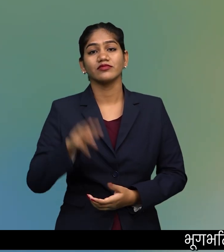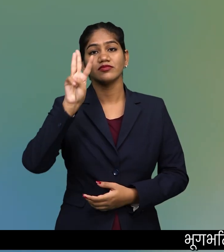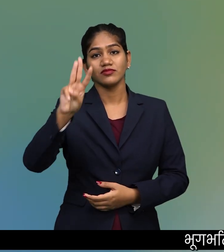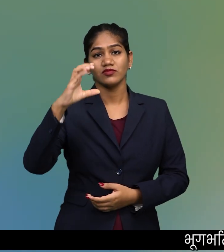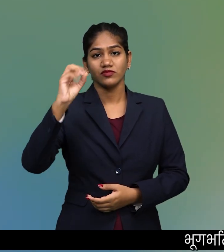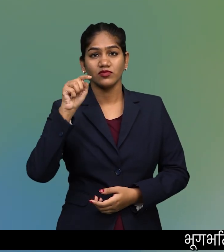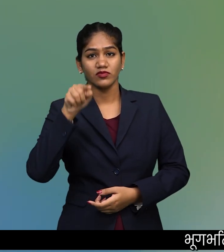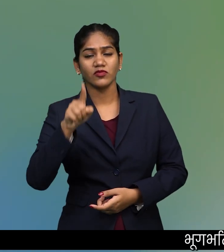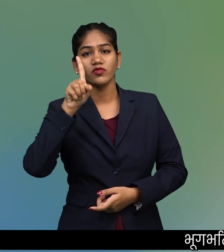30.10%,